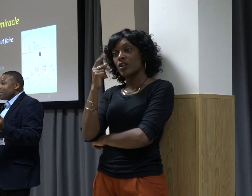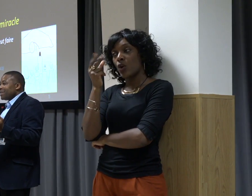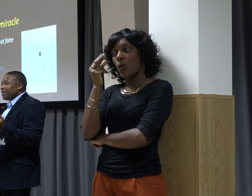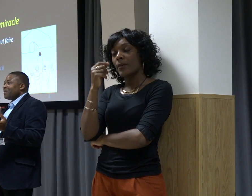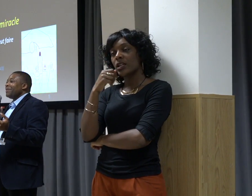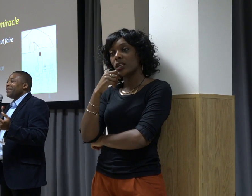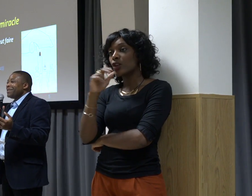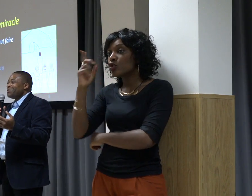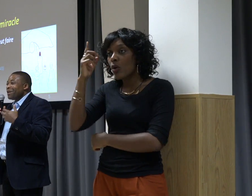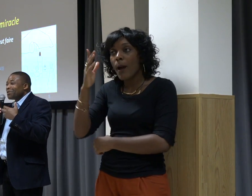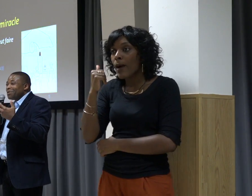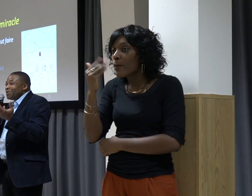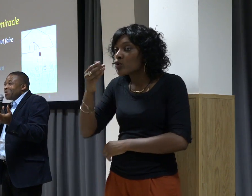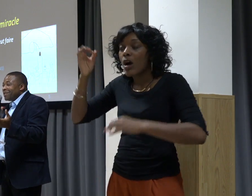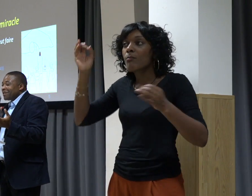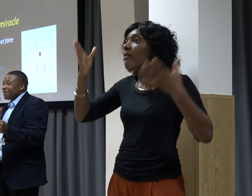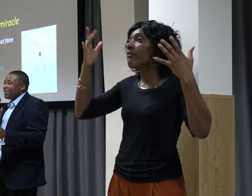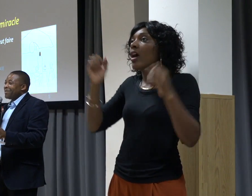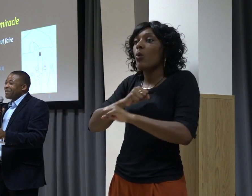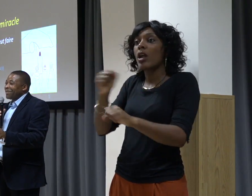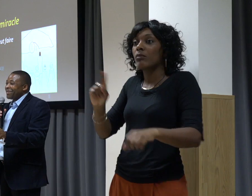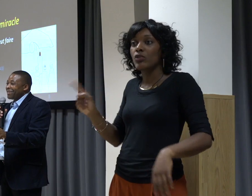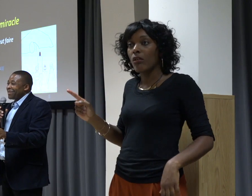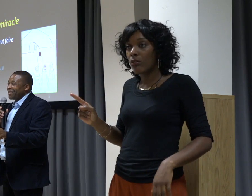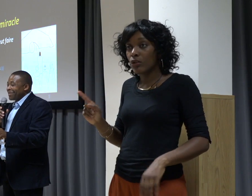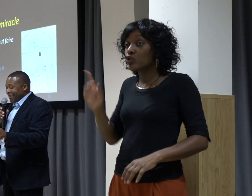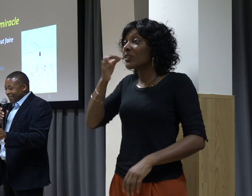de spécial. Dieu a juste besoin de dire.